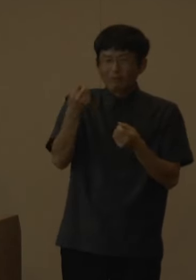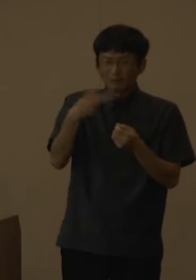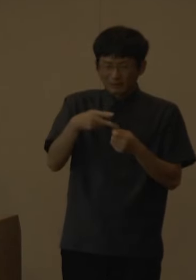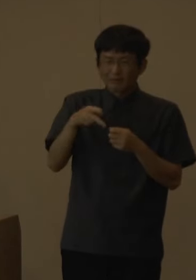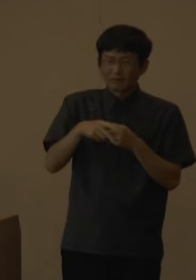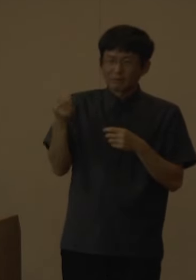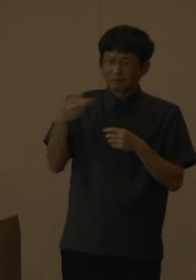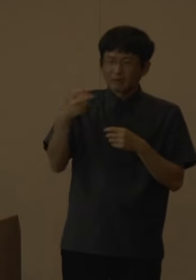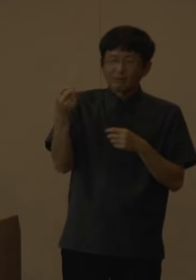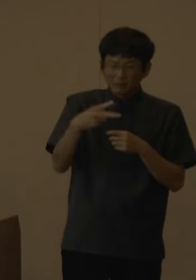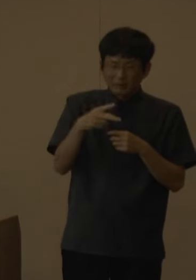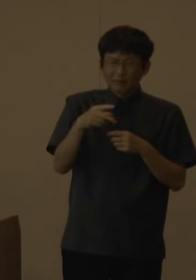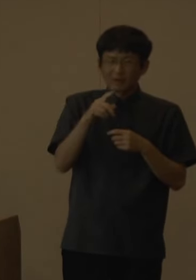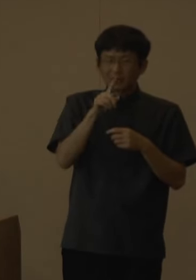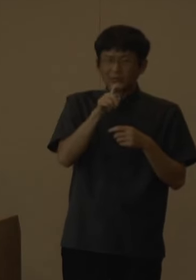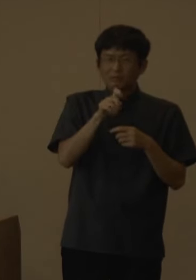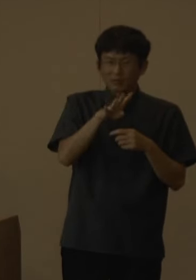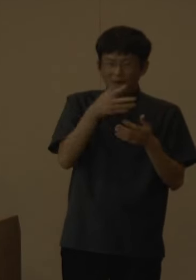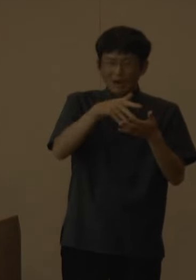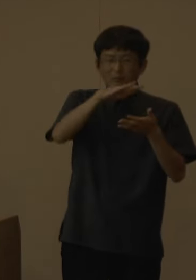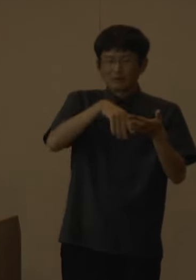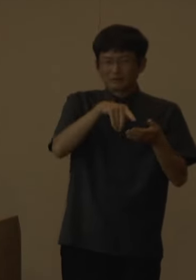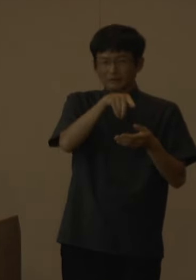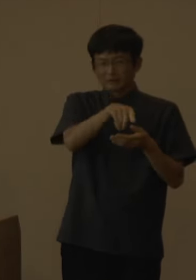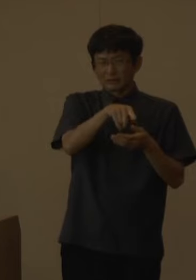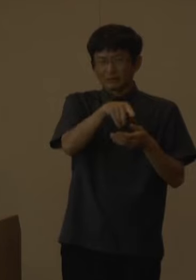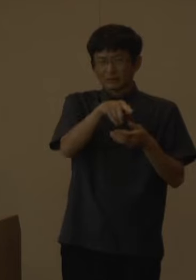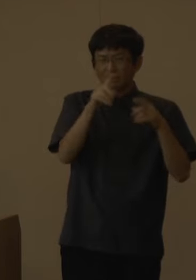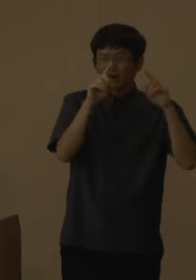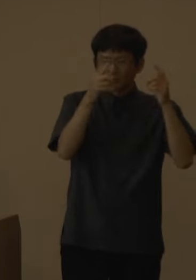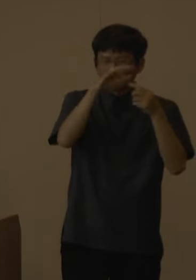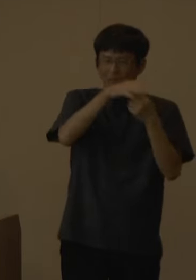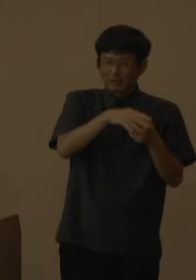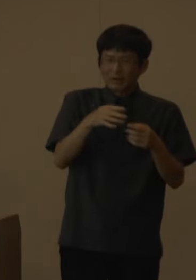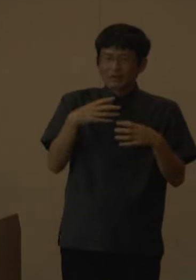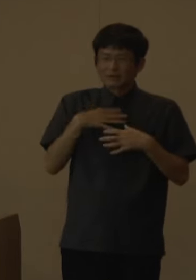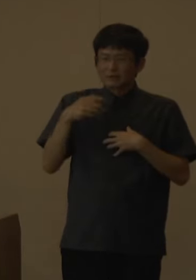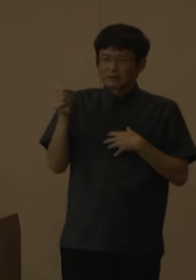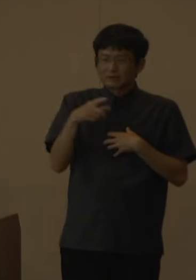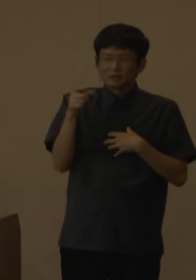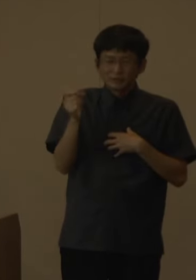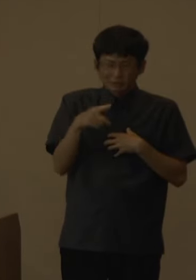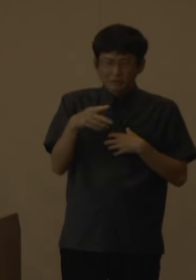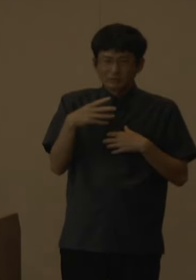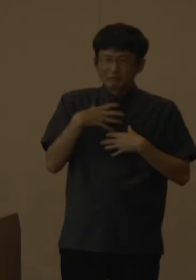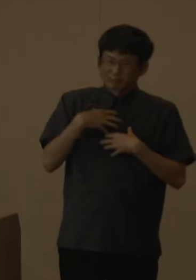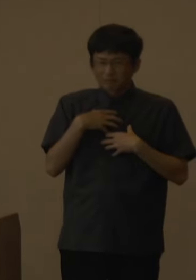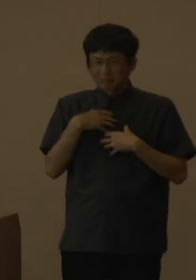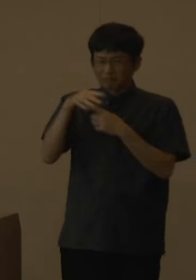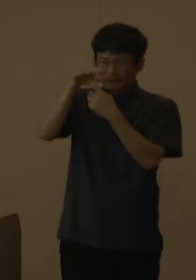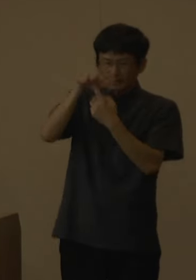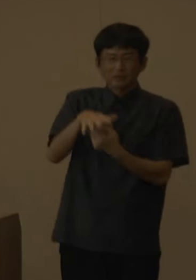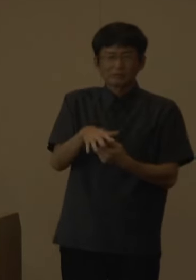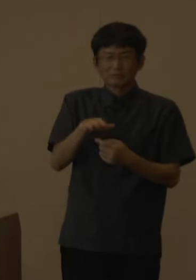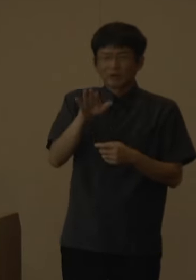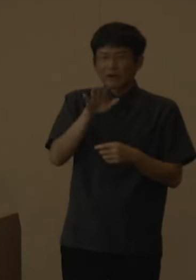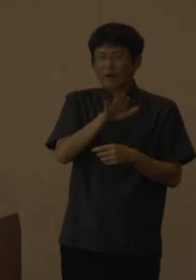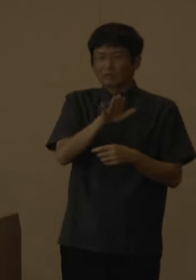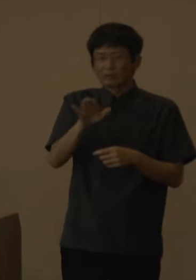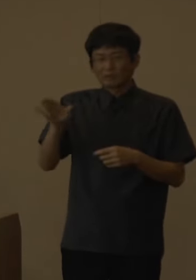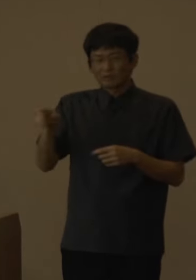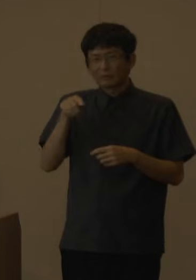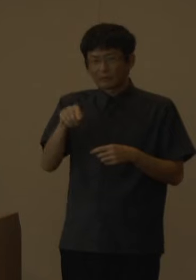11月14日はオスプレイが奄美空港にと緊急着陸が相次いでいるという状況は、非常に県民に不安